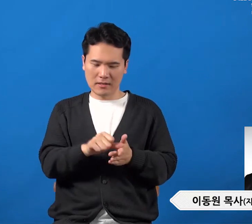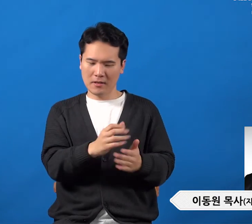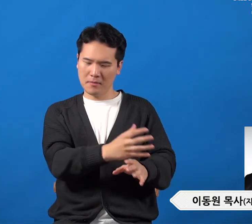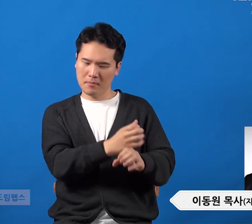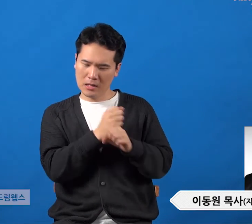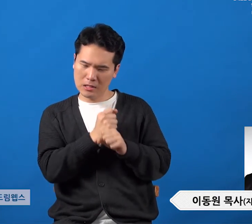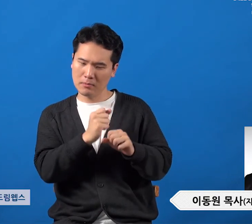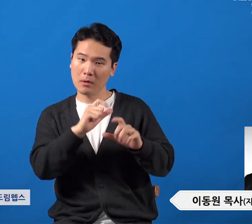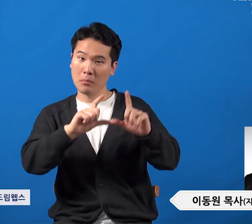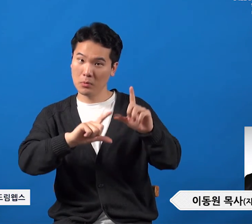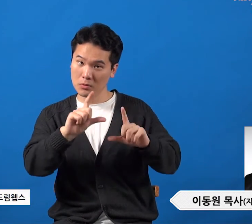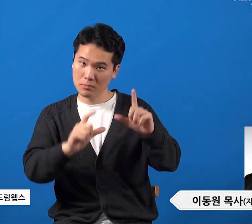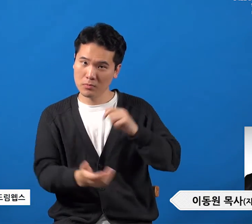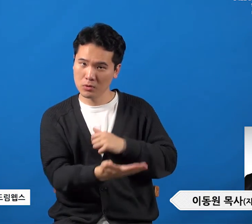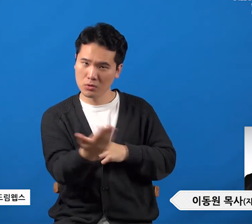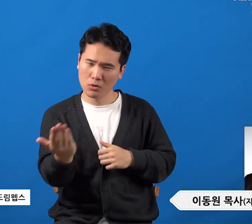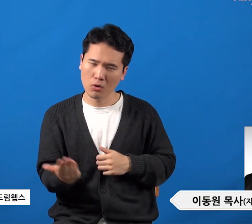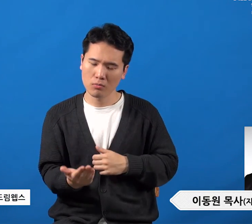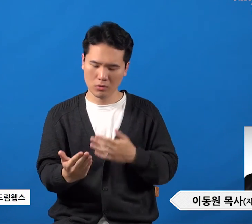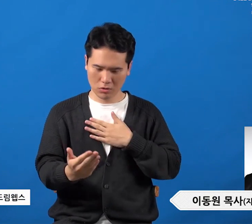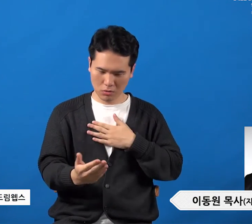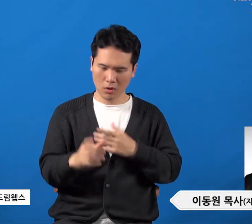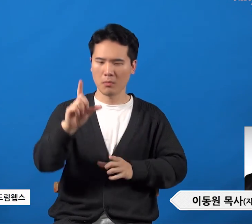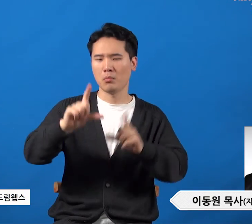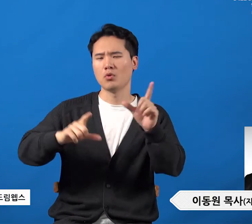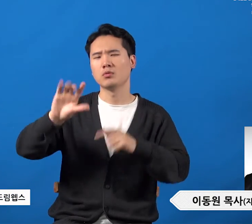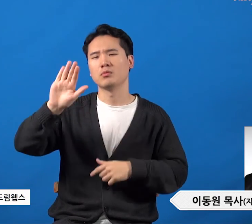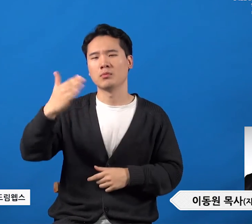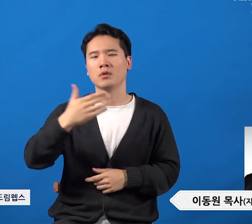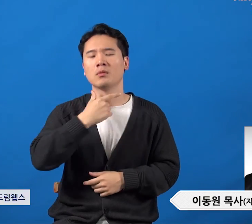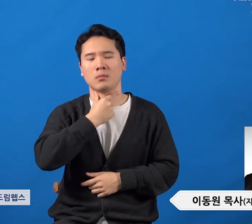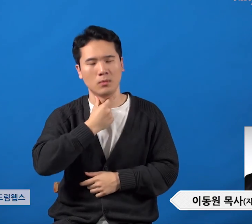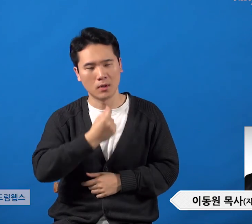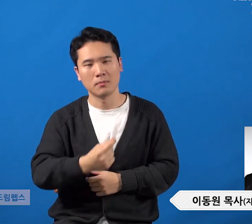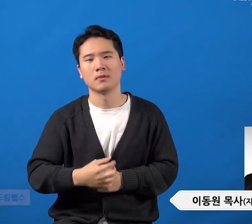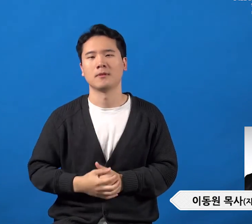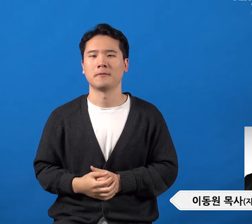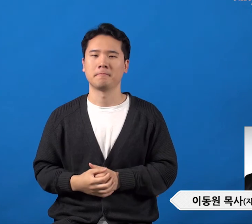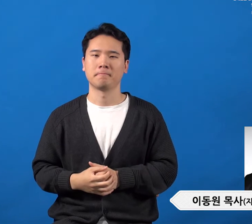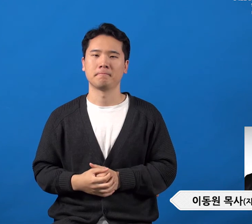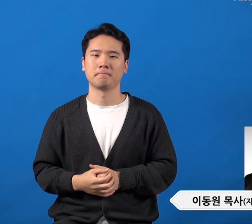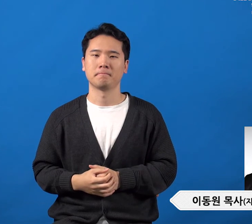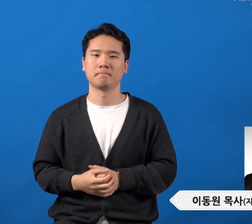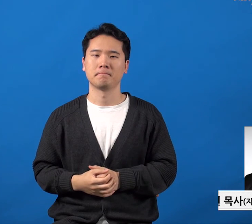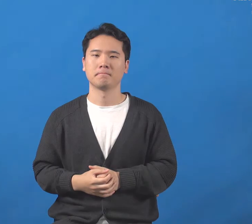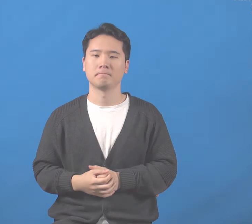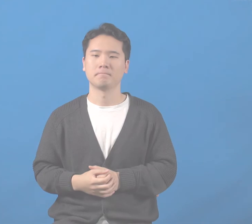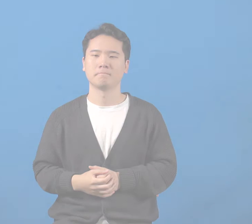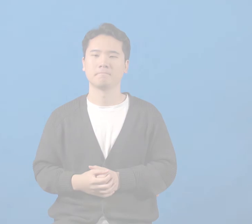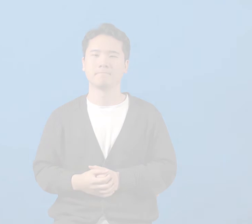결산이 여러분과 저의 삶의 결산이 될 수 있기를 주의 이름으로 축원합니다.